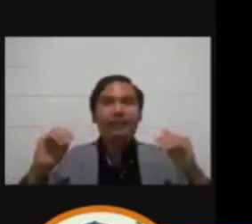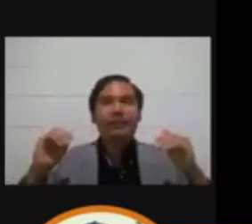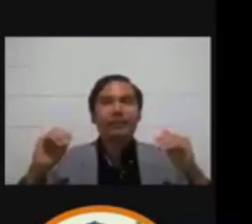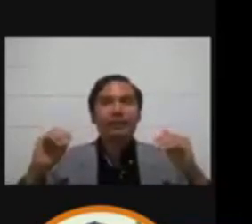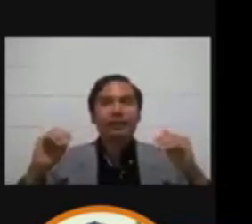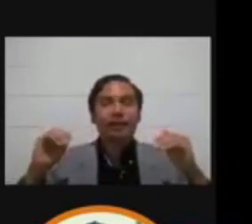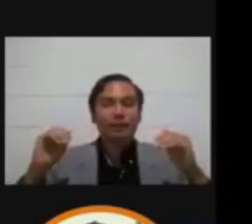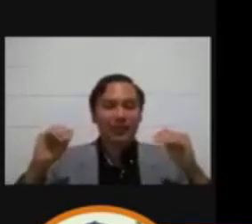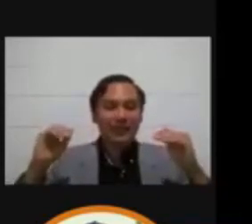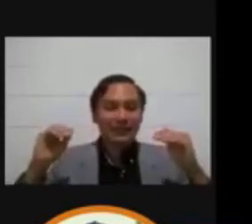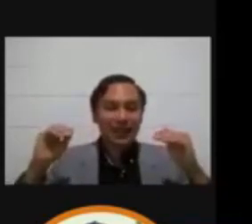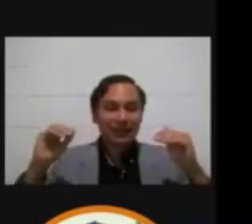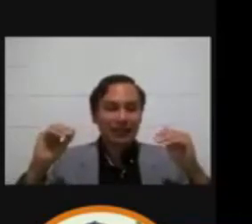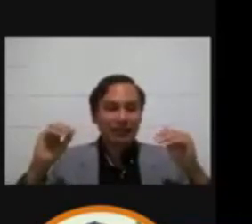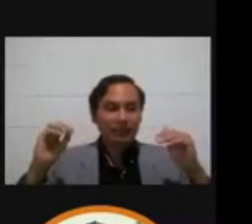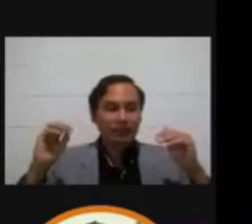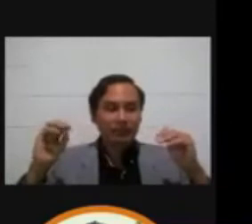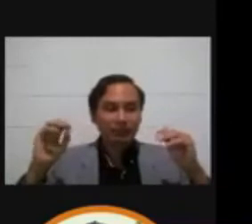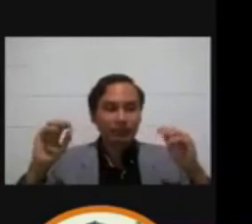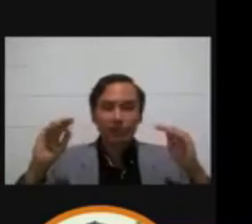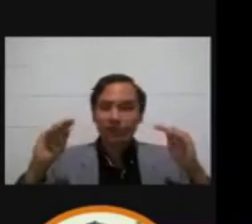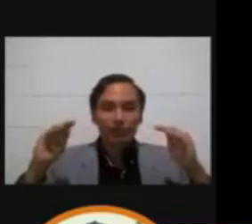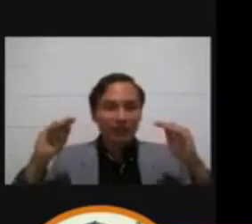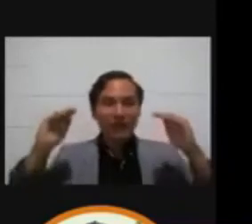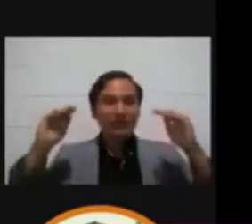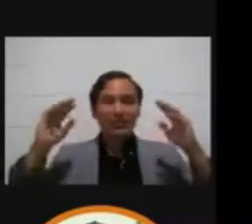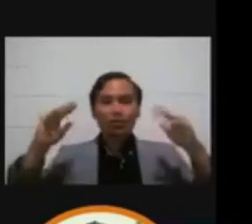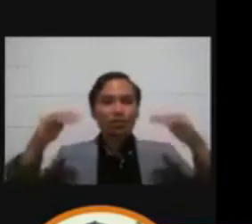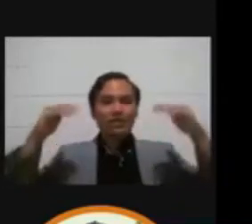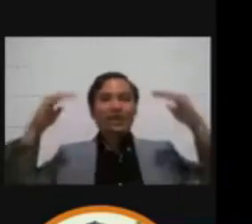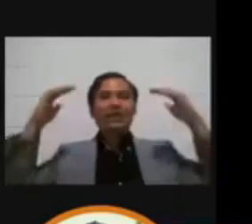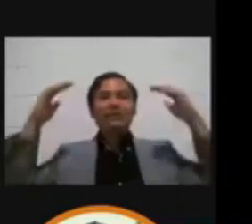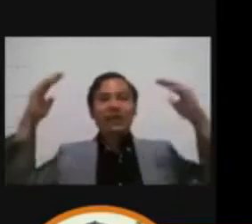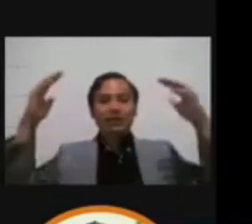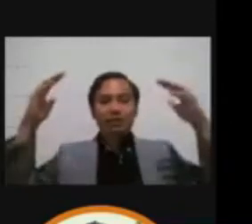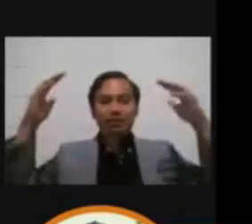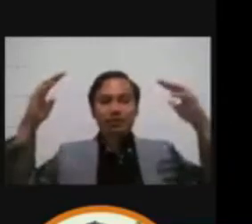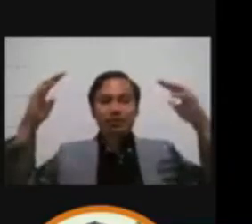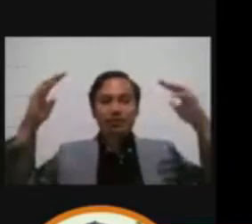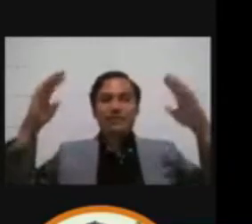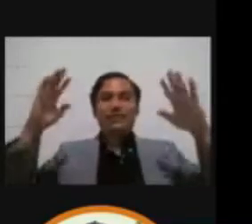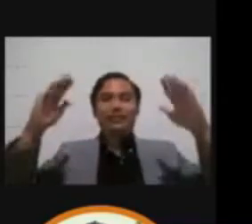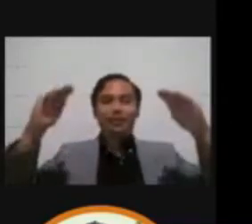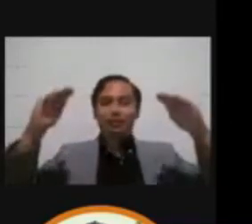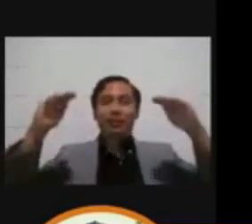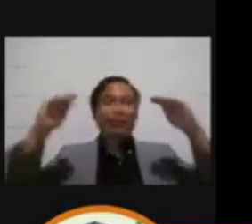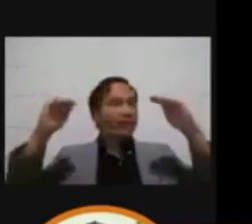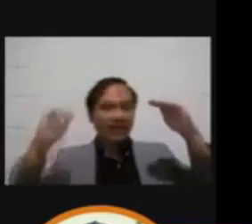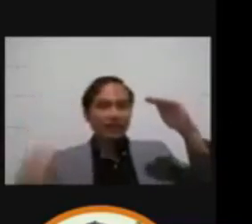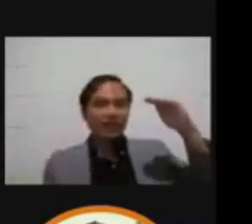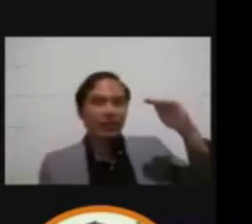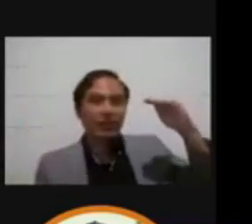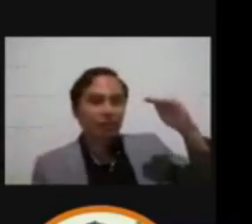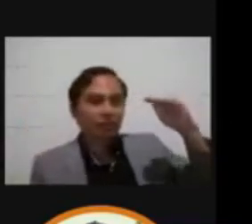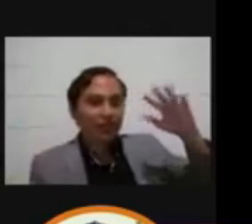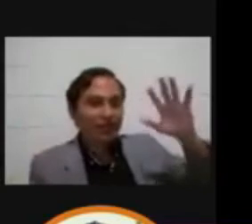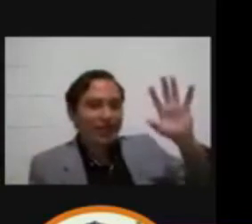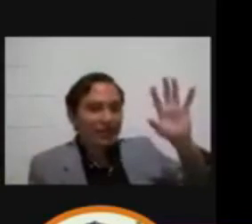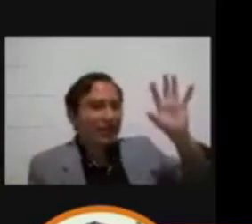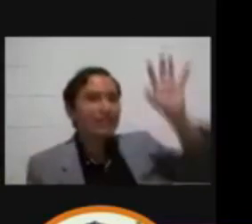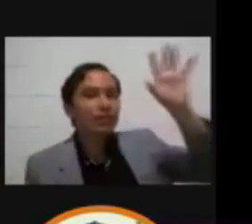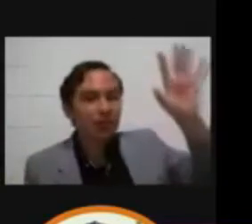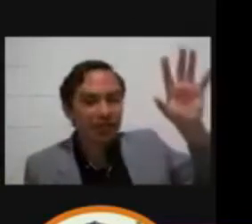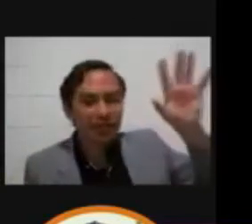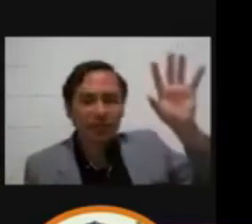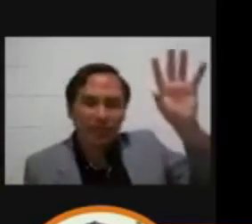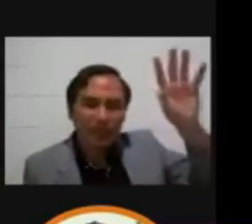¿qué aprendizaje no se obtiene si uno no está elevado? Es decir, que porque bachillerato uno tenía que estar en la